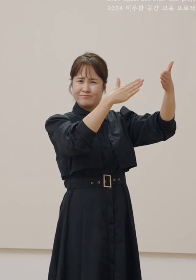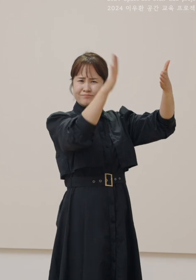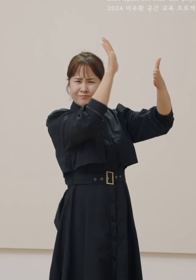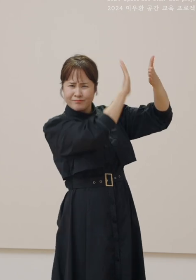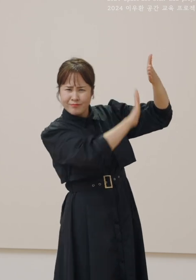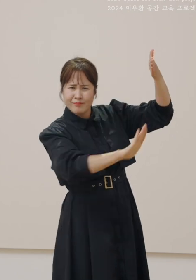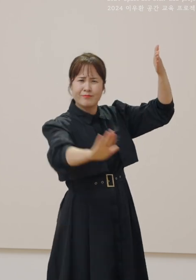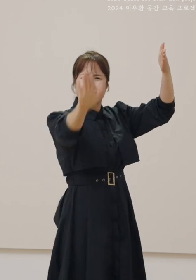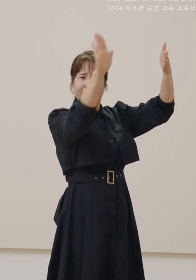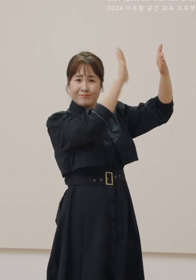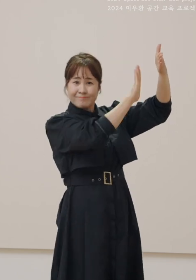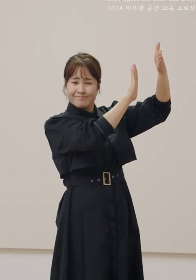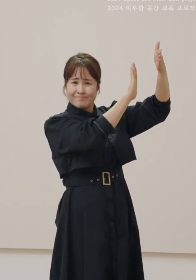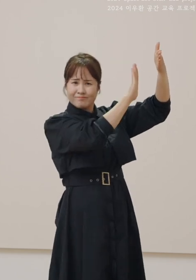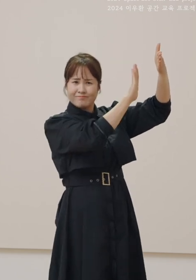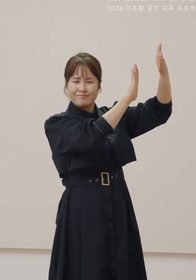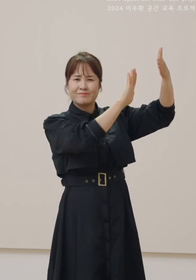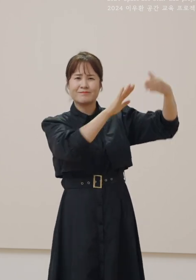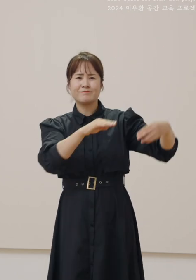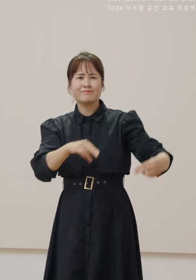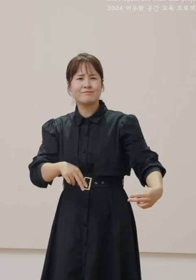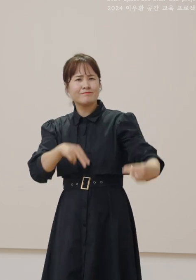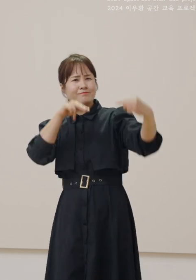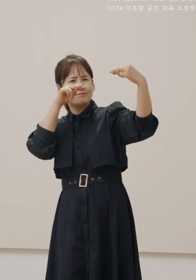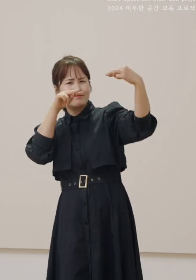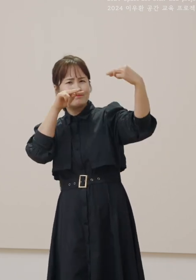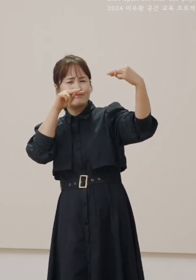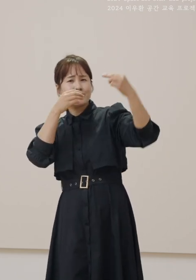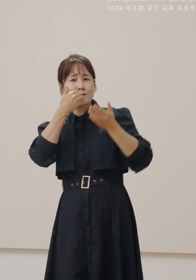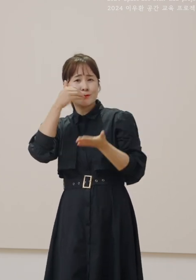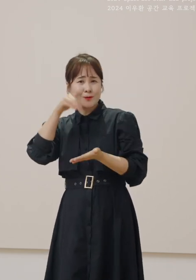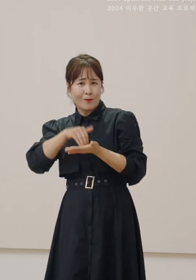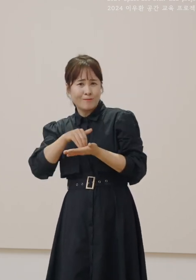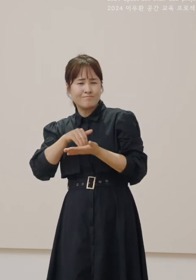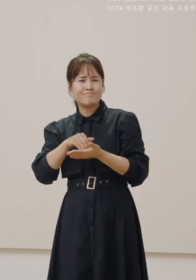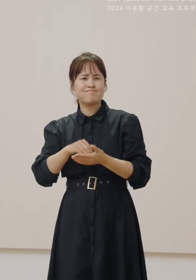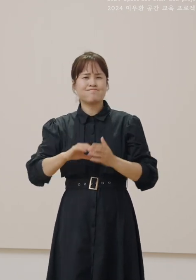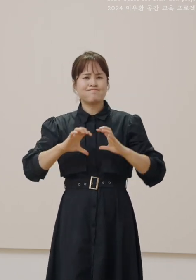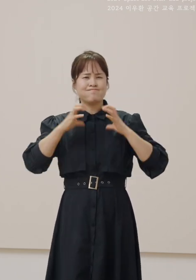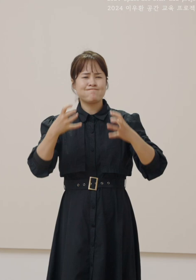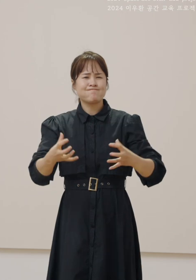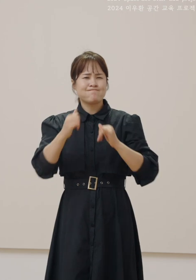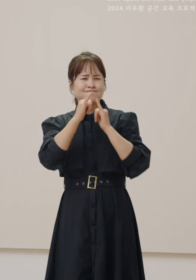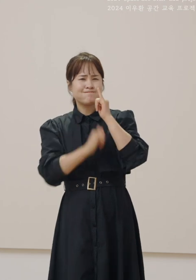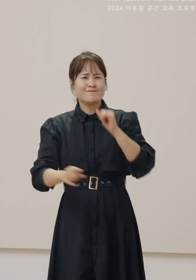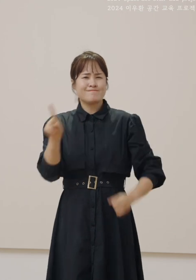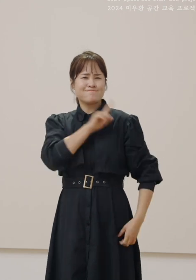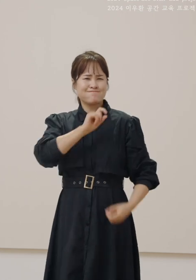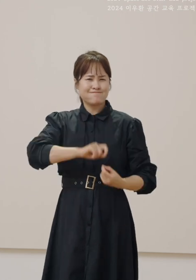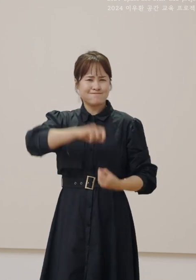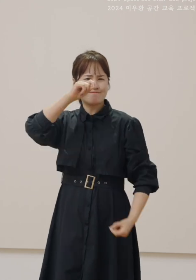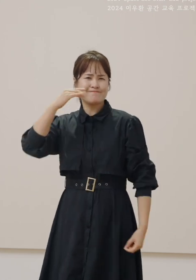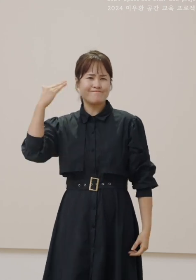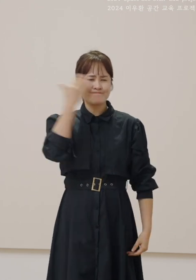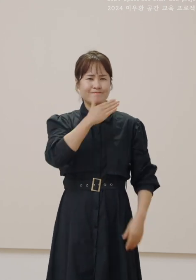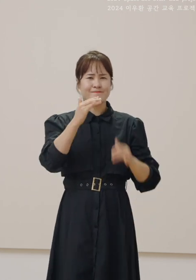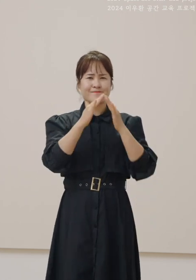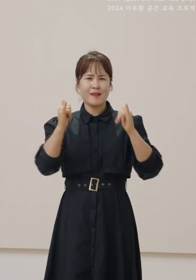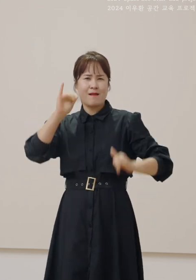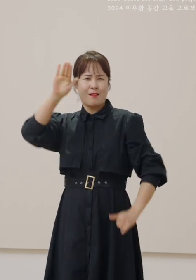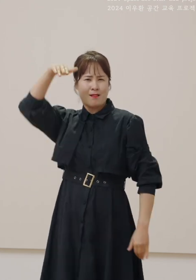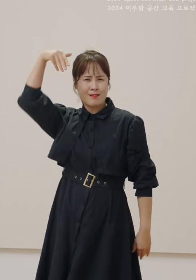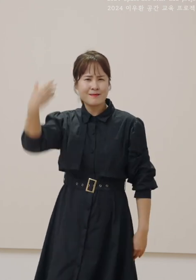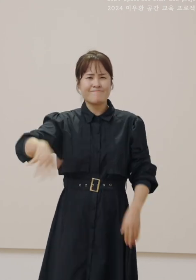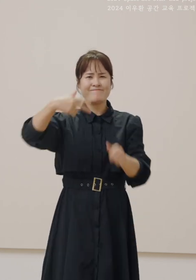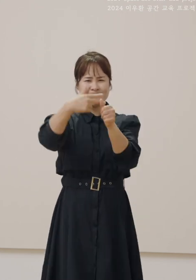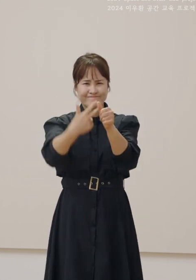않은 순수한 빈 화면입니다. 마주하고 있는 돌 또한 지구 역사상 가장 오래되고 순수한